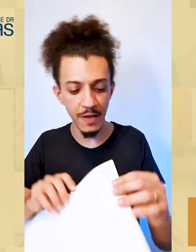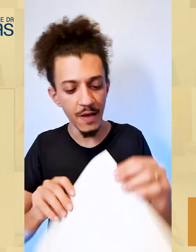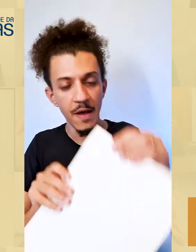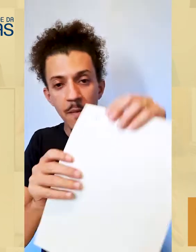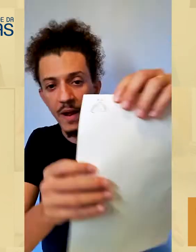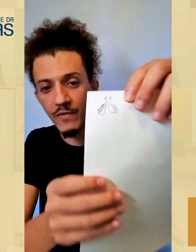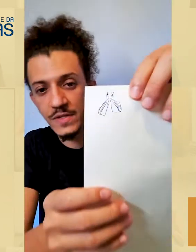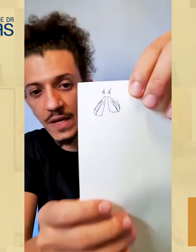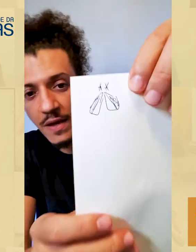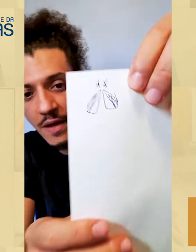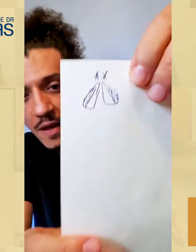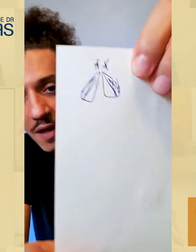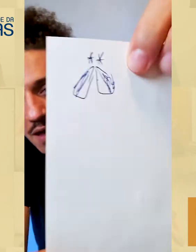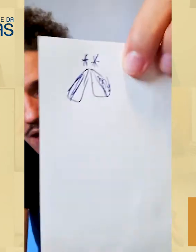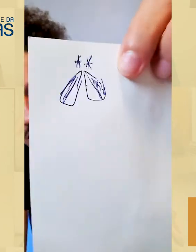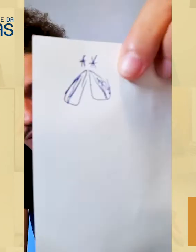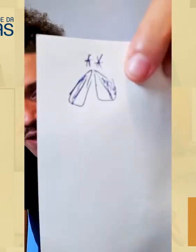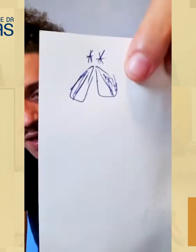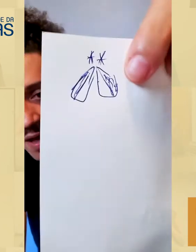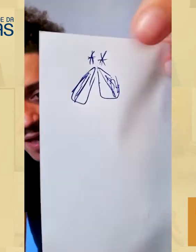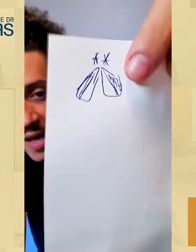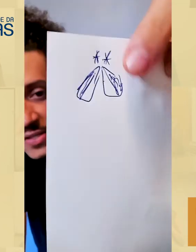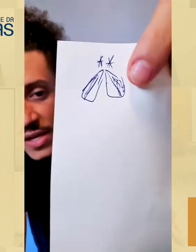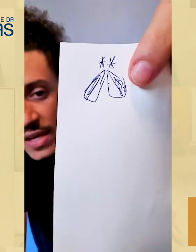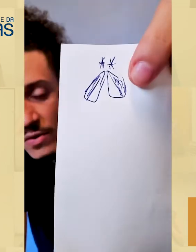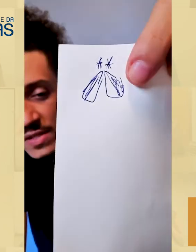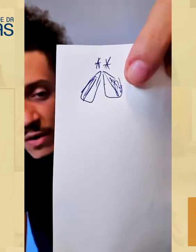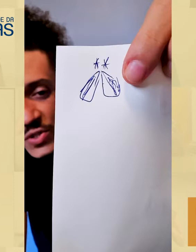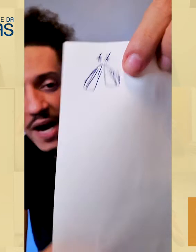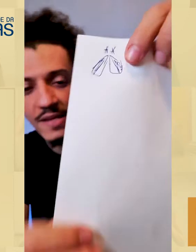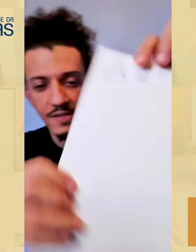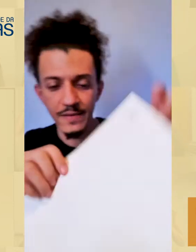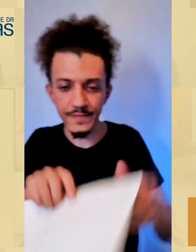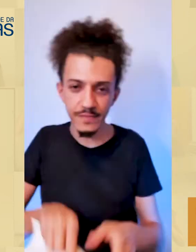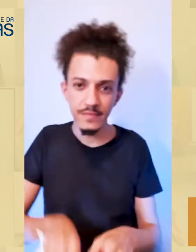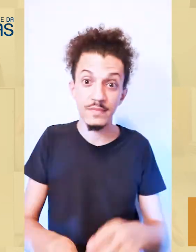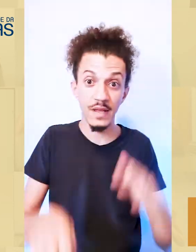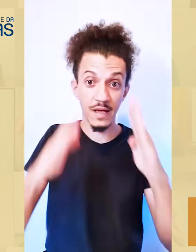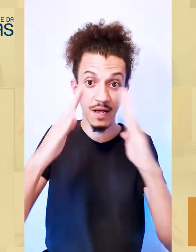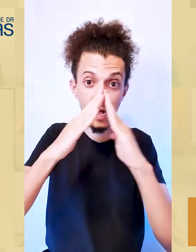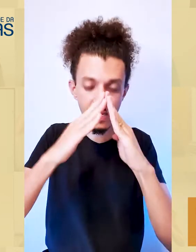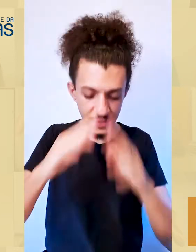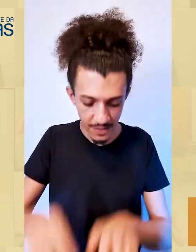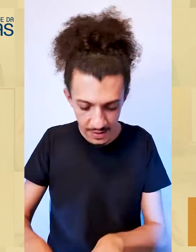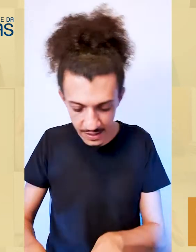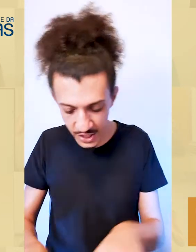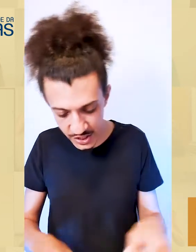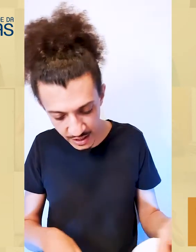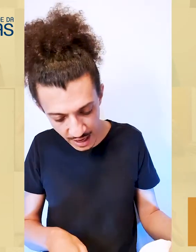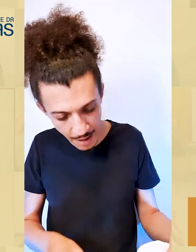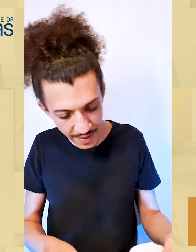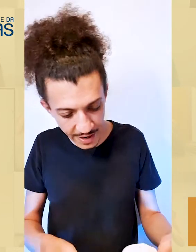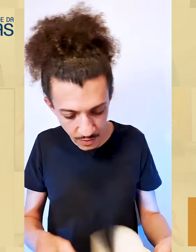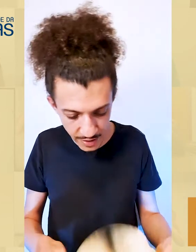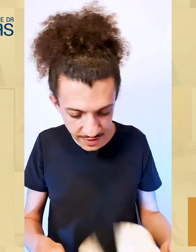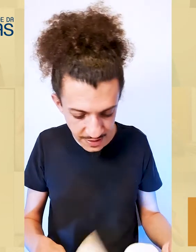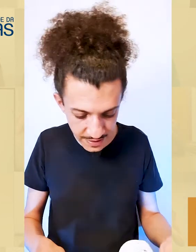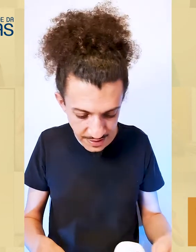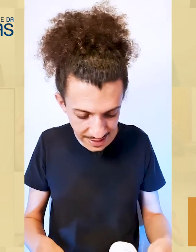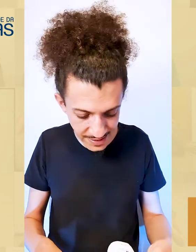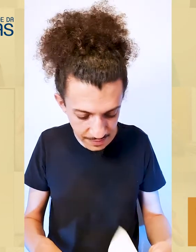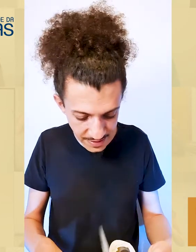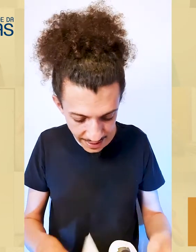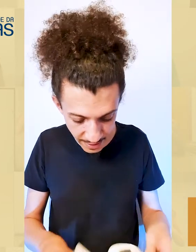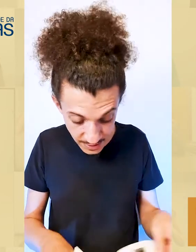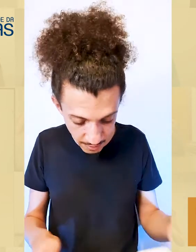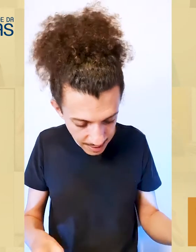aqui para você. Este aqui é o sinal de casa. Casa. Se a gente abrir aqui o livro Escrita de